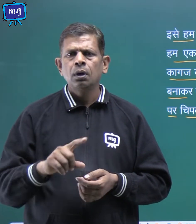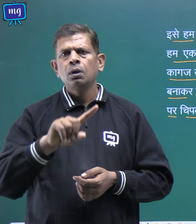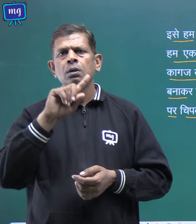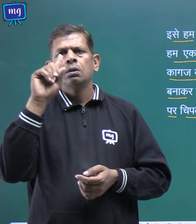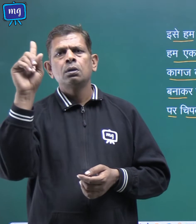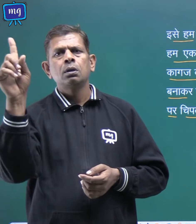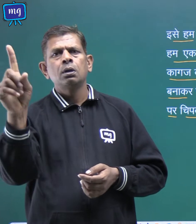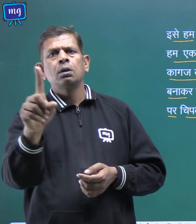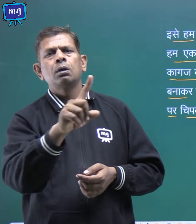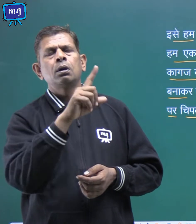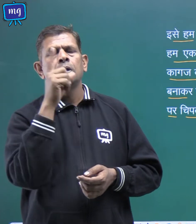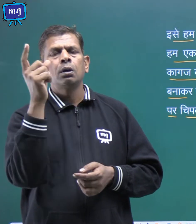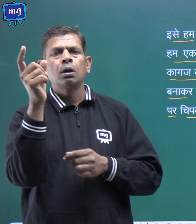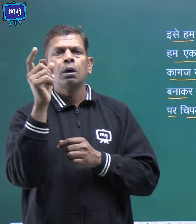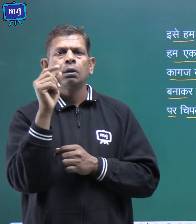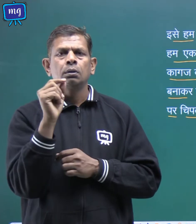छाते के